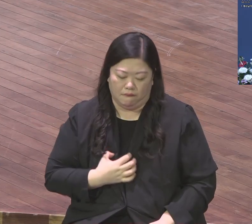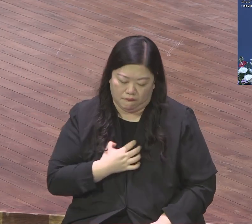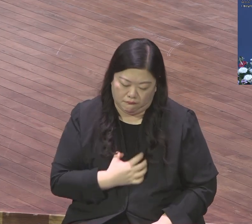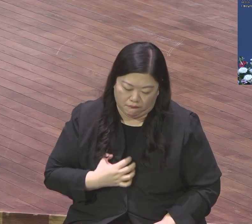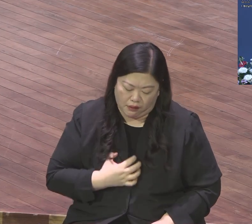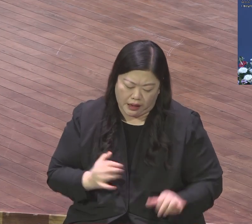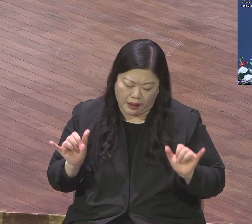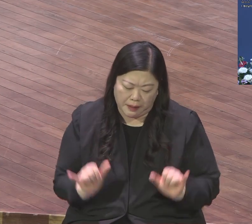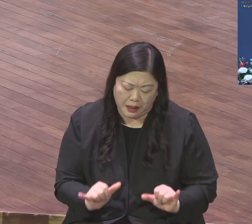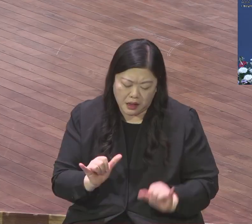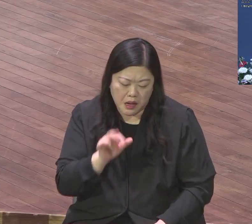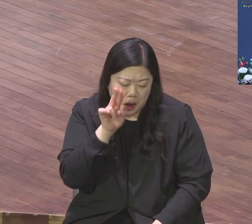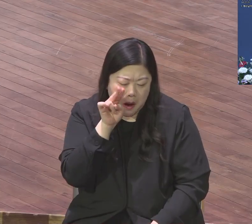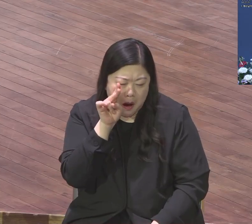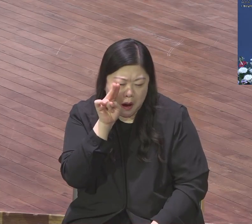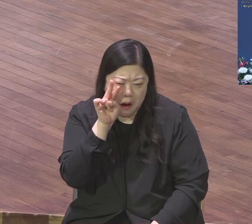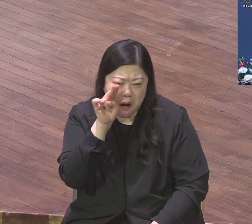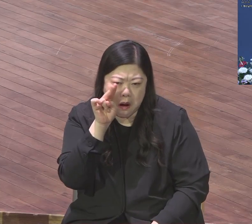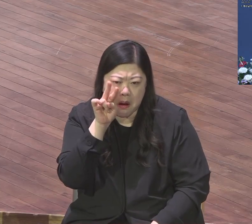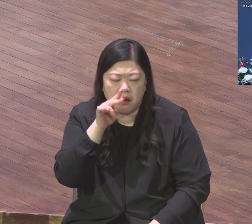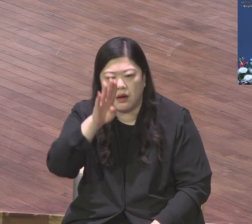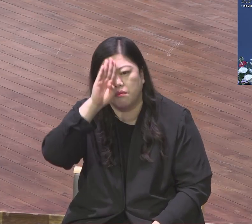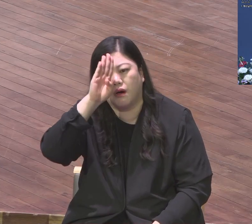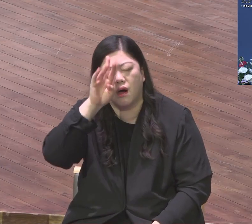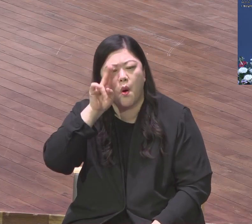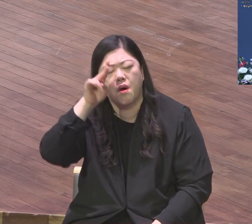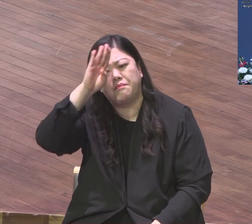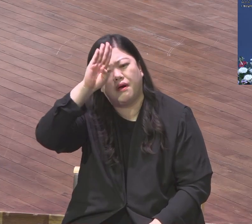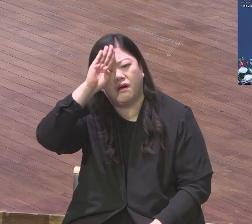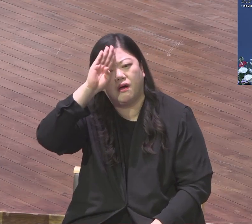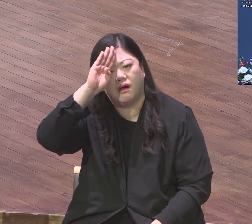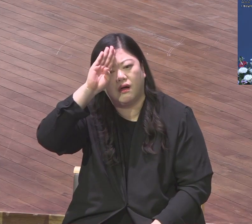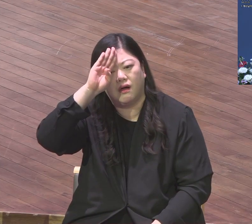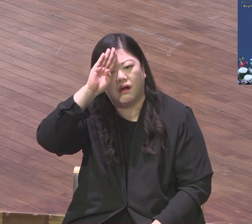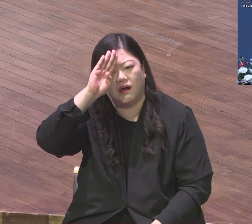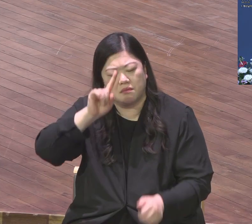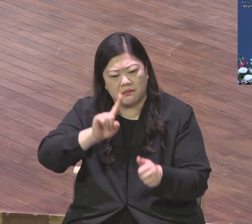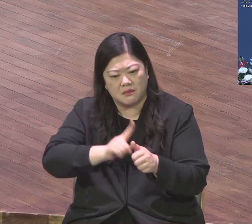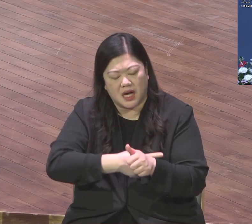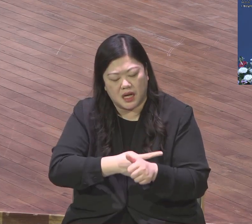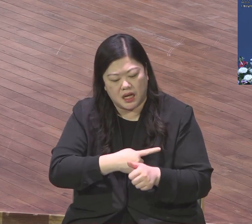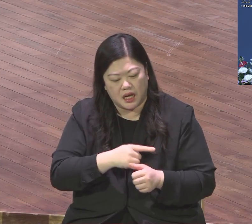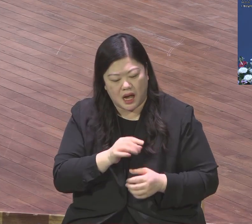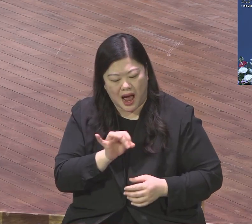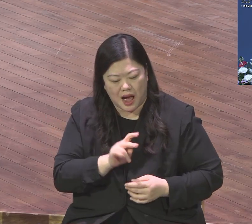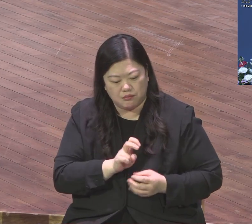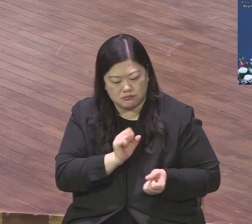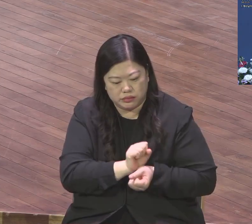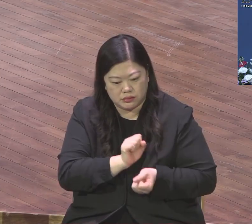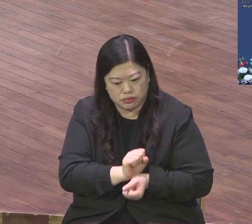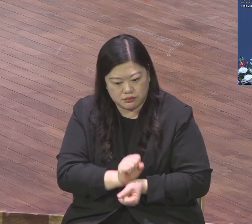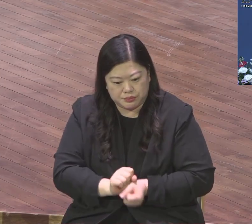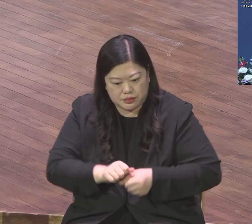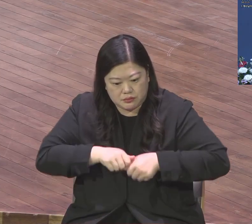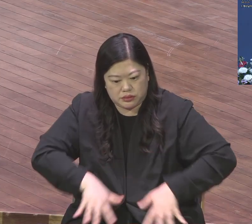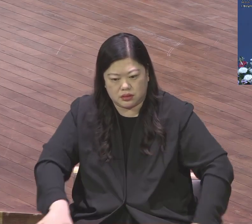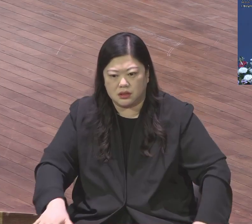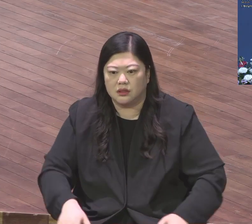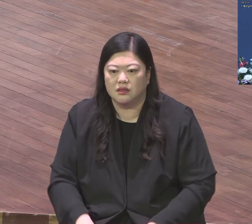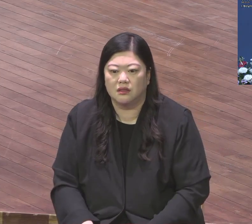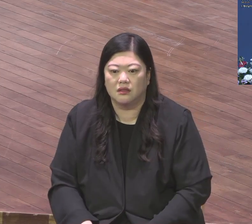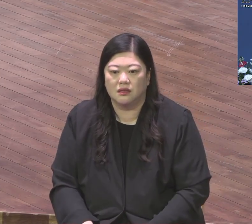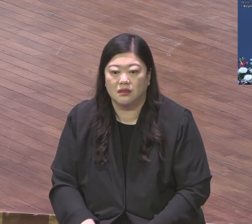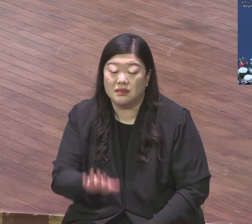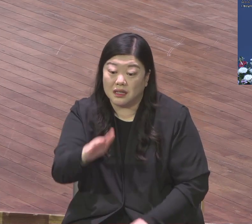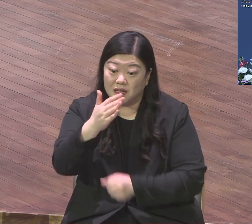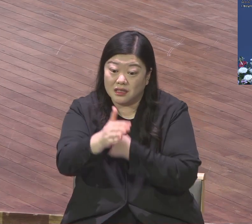이 염려가 보통 문제가 아니래요. 염려. 성경은 뭐랍니까? 너 염려를 다 주께